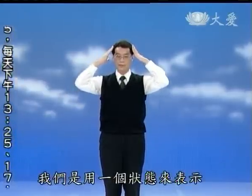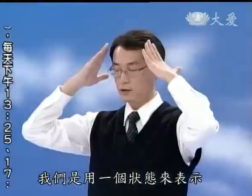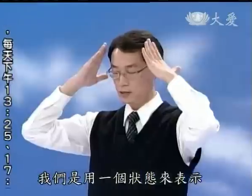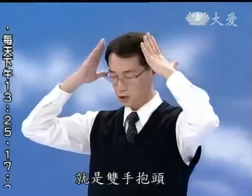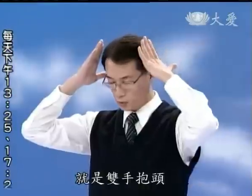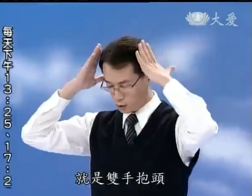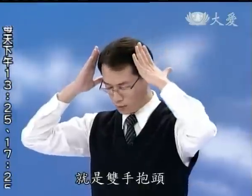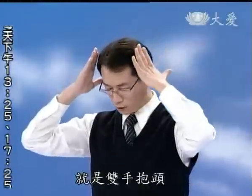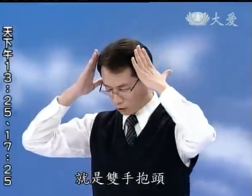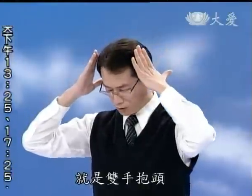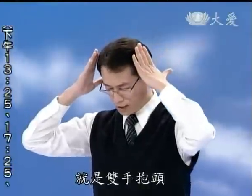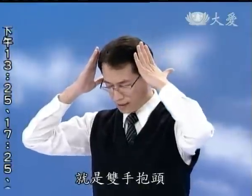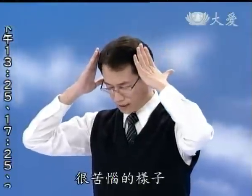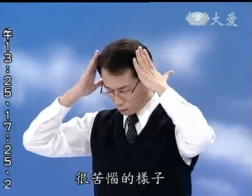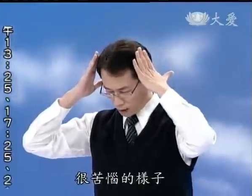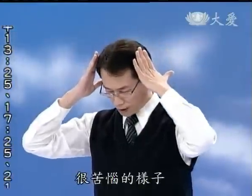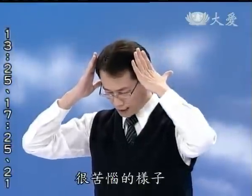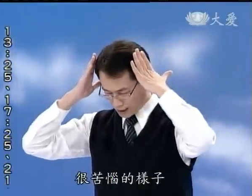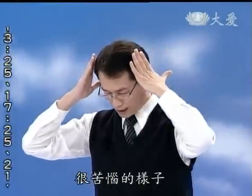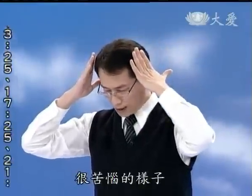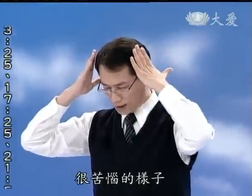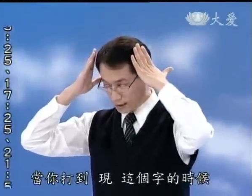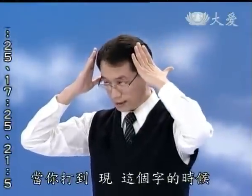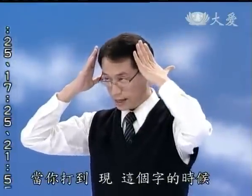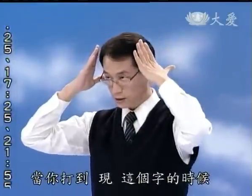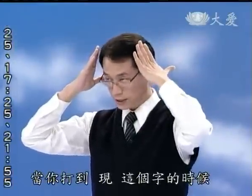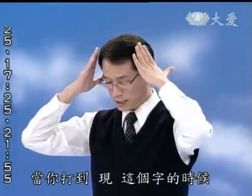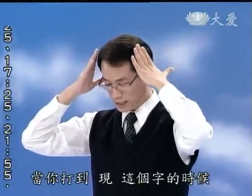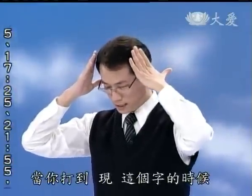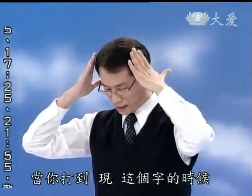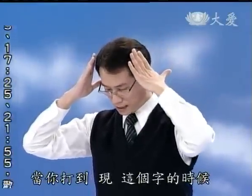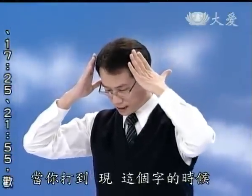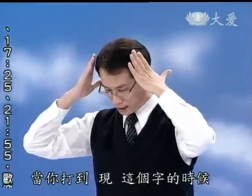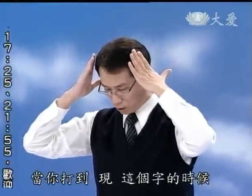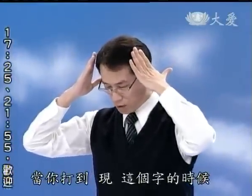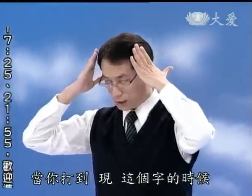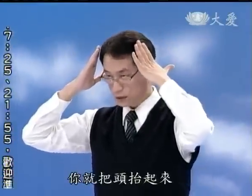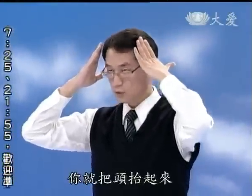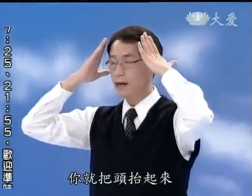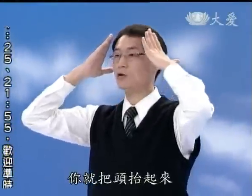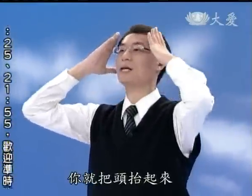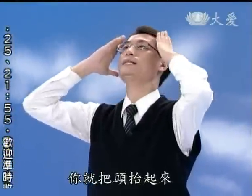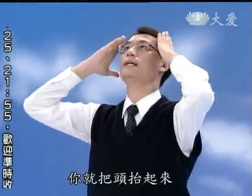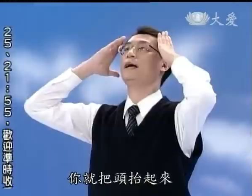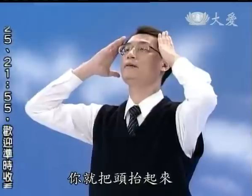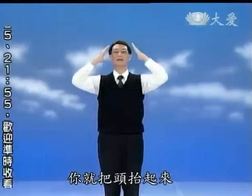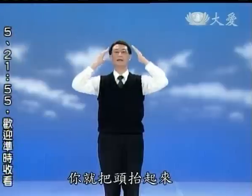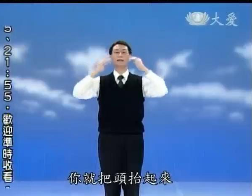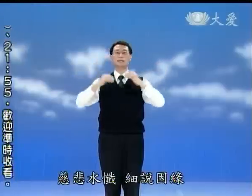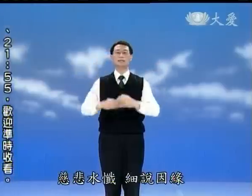表示，就是双手抱头，很苦恼的样子。当你打到现这个字的时候，你就把头抬起来。慈